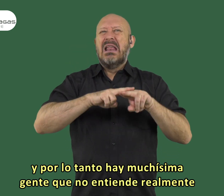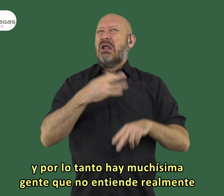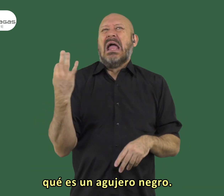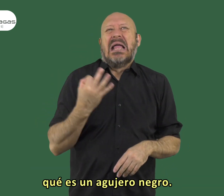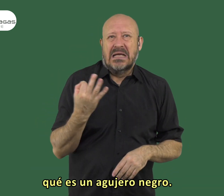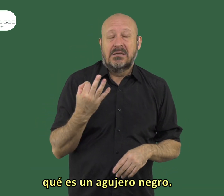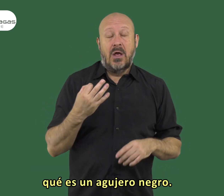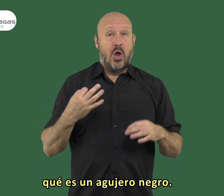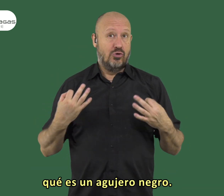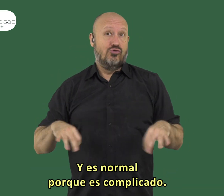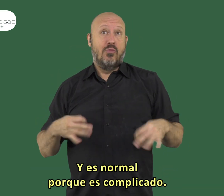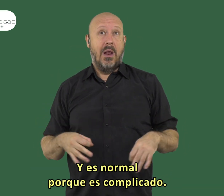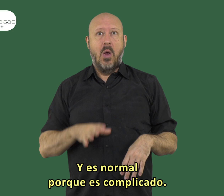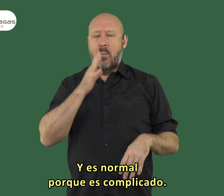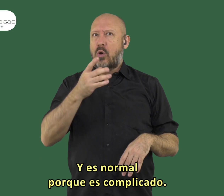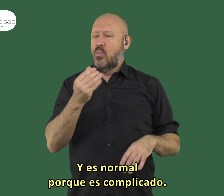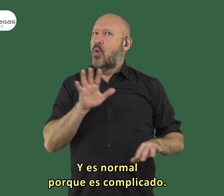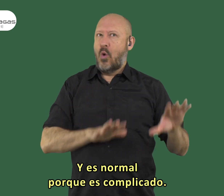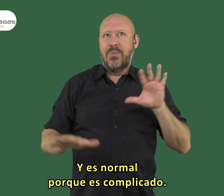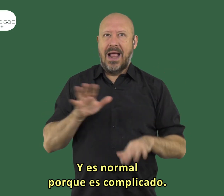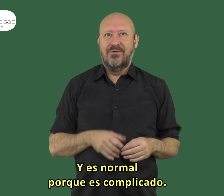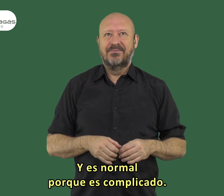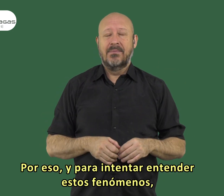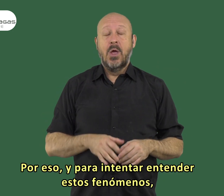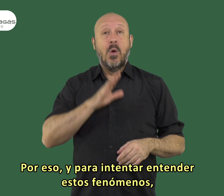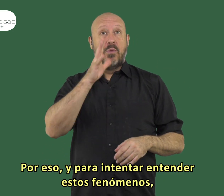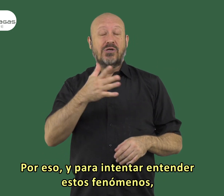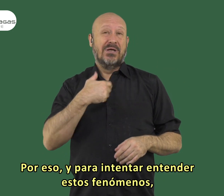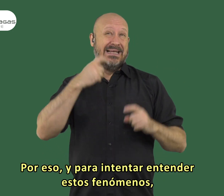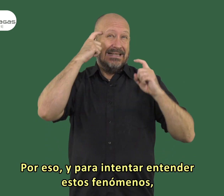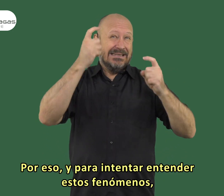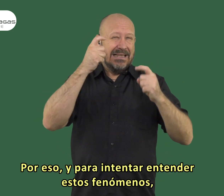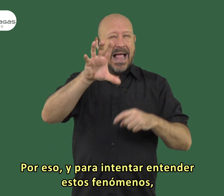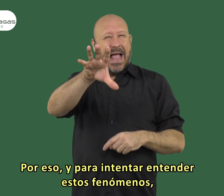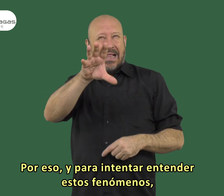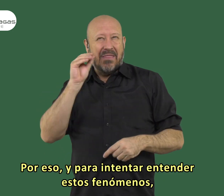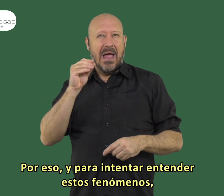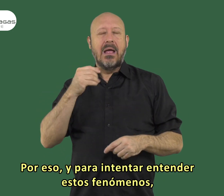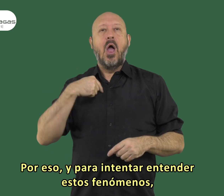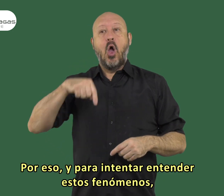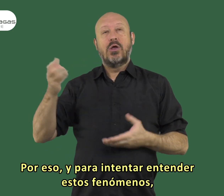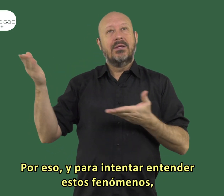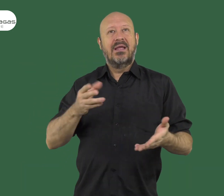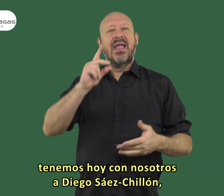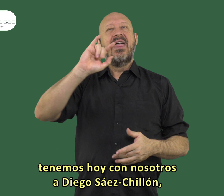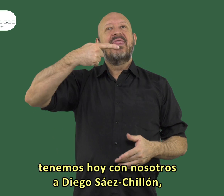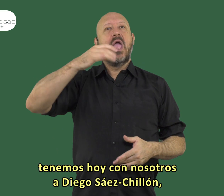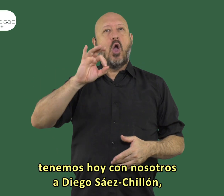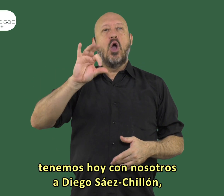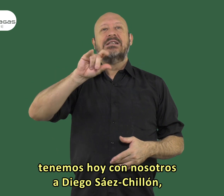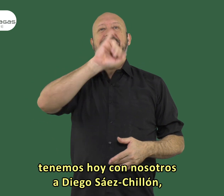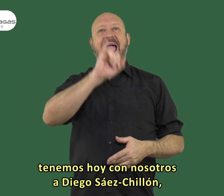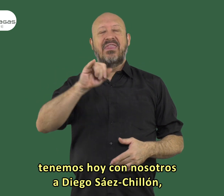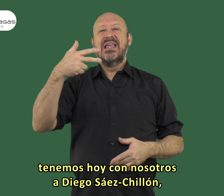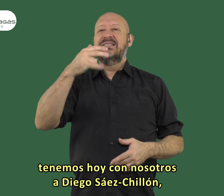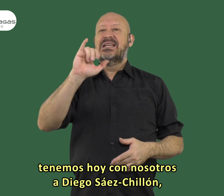realmente qué es un agujero negro, y es normal porque es complicado. Por eso, y para intentar entender estos fenómenos, tenemos hoy con